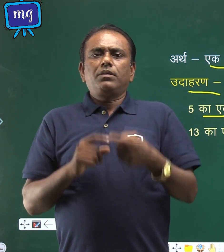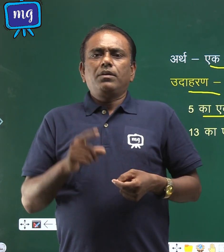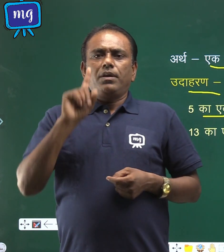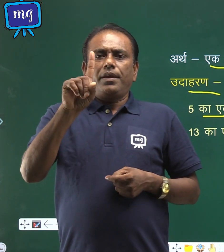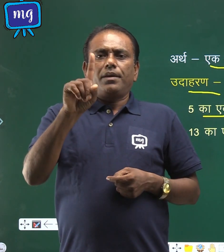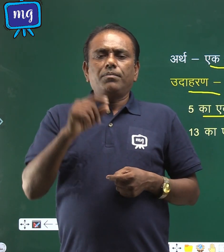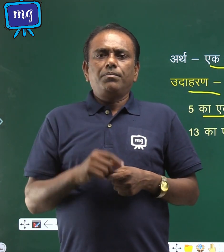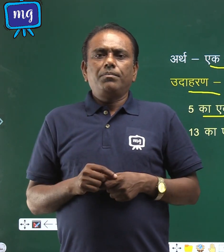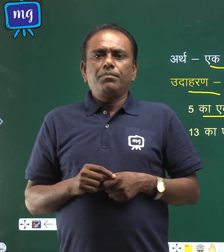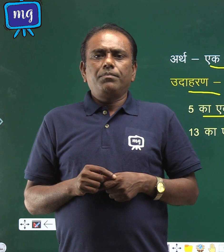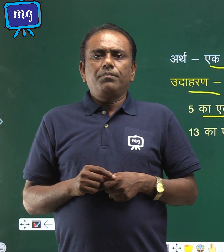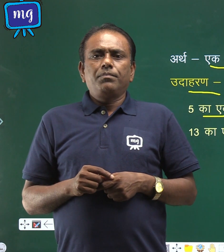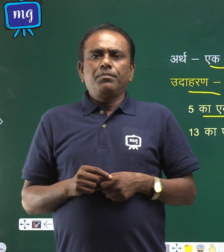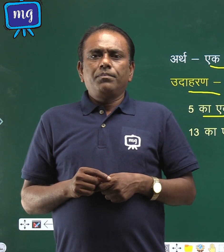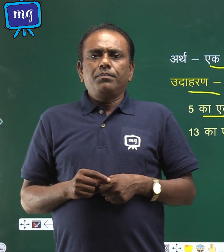1